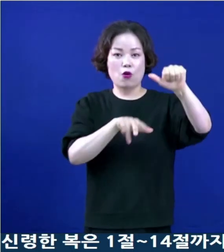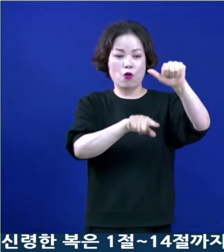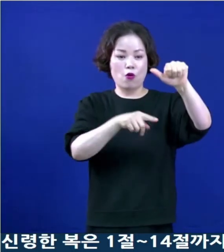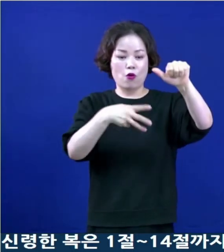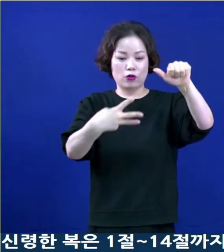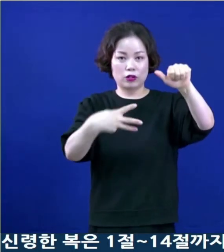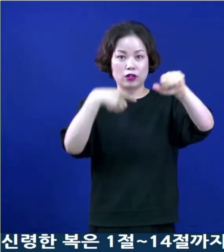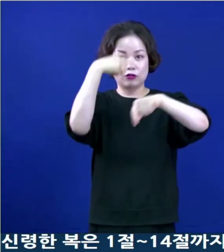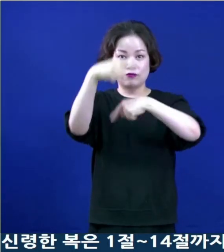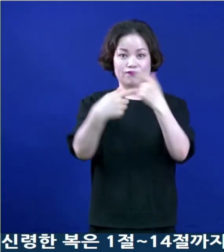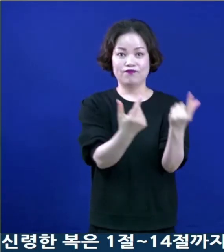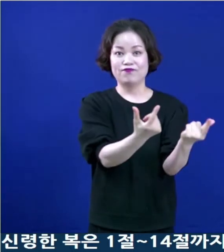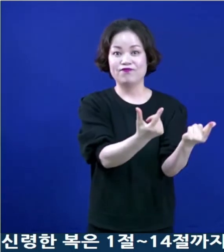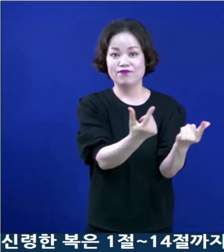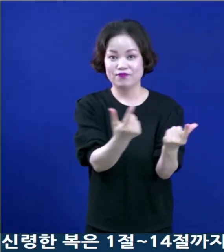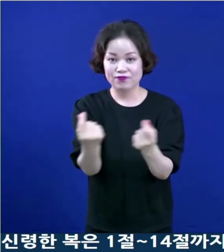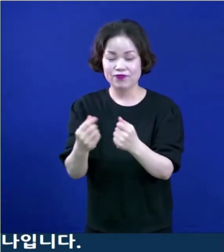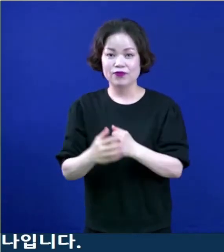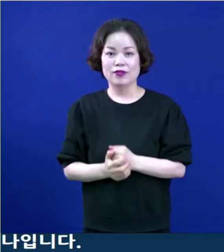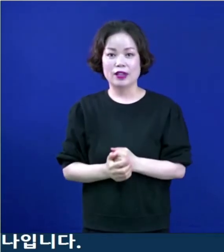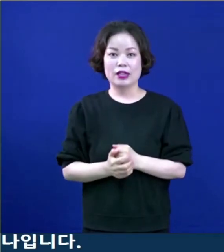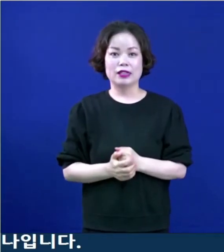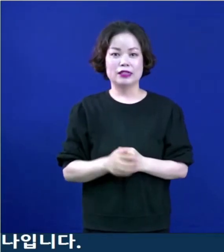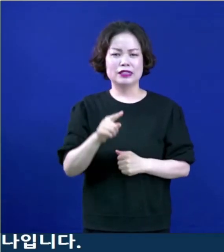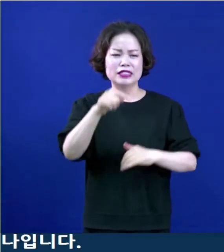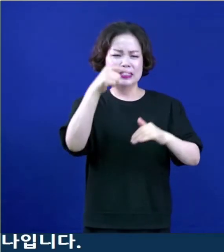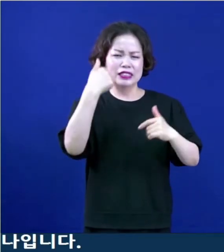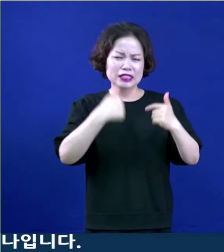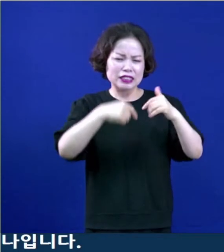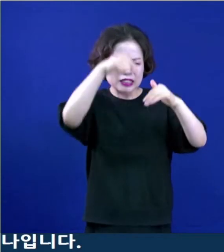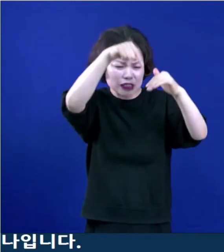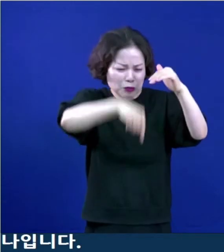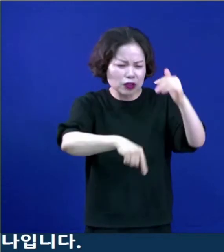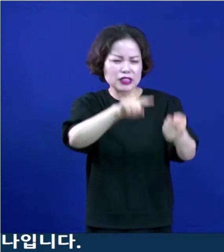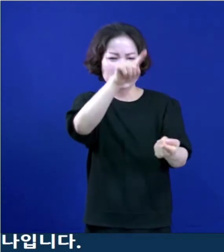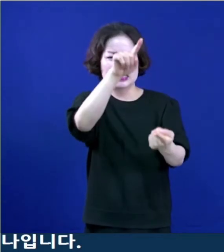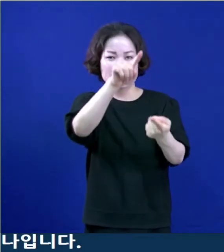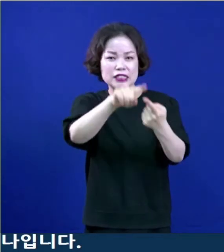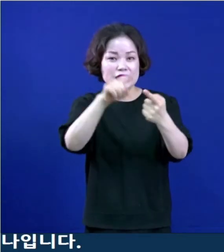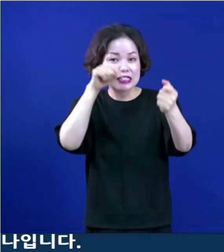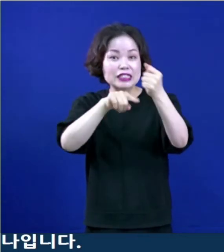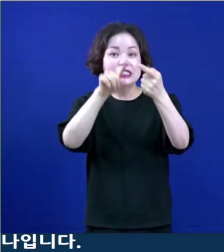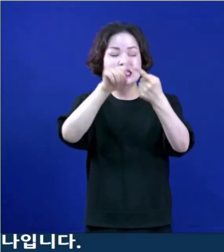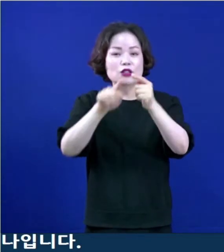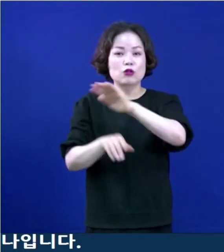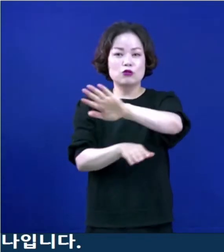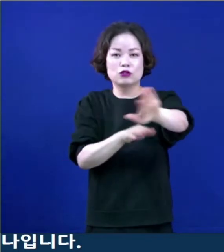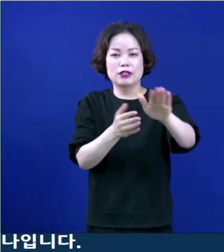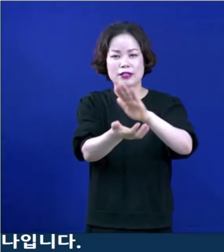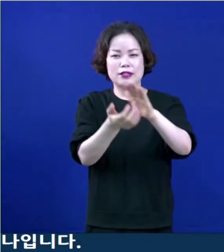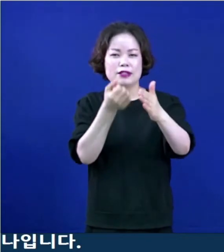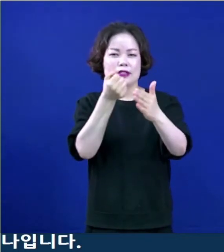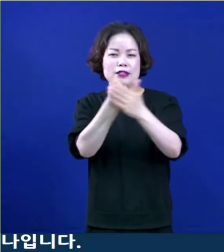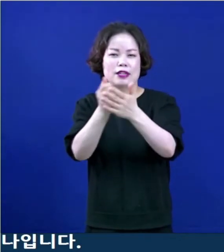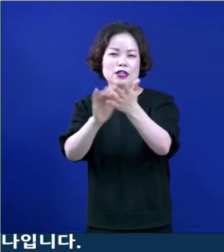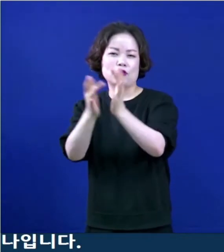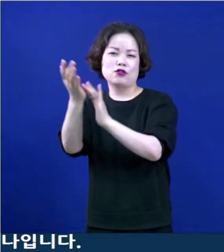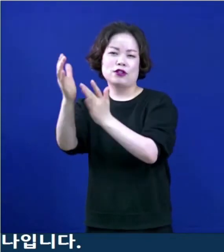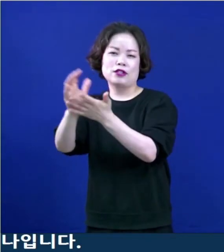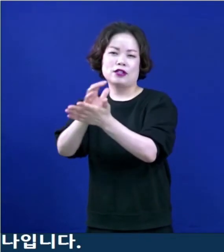되셨죠? 자, 읽겠습니다. 그 기쁘신 뜻대로 우리를 예정하사 예수